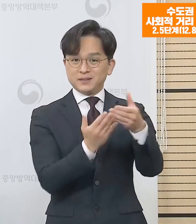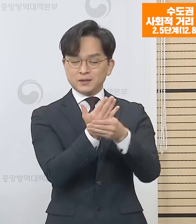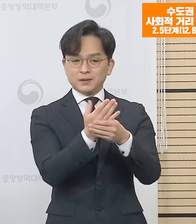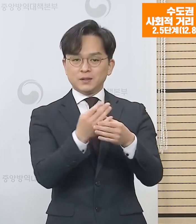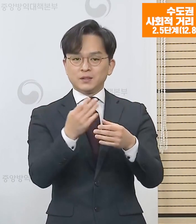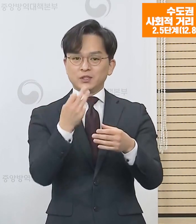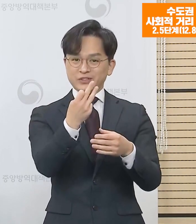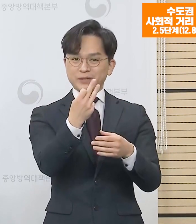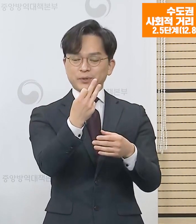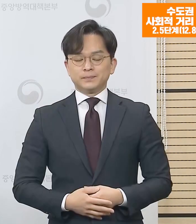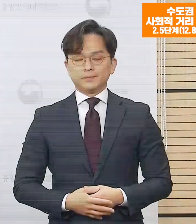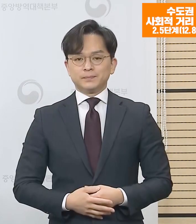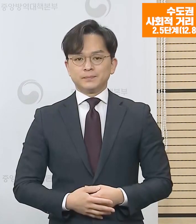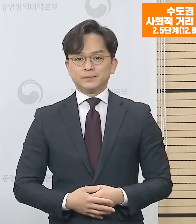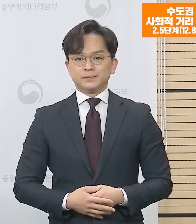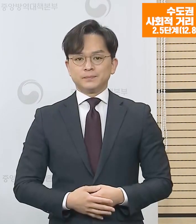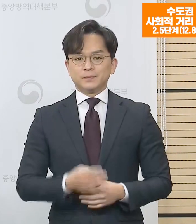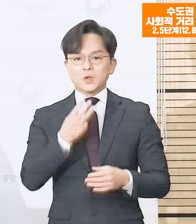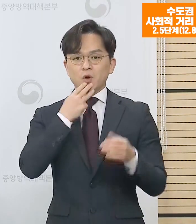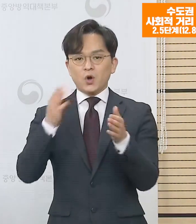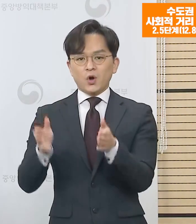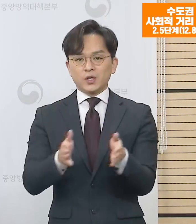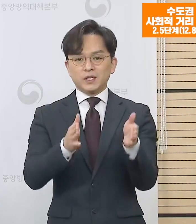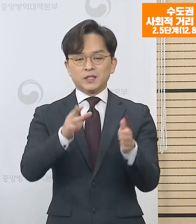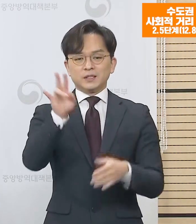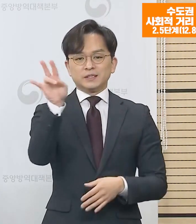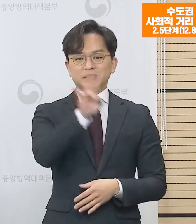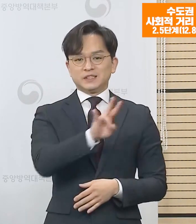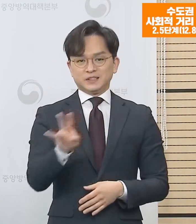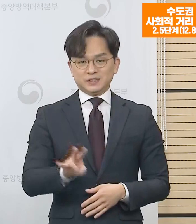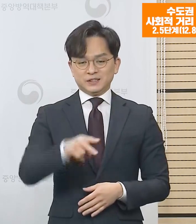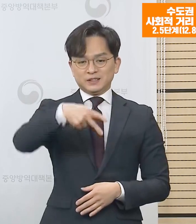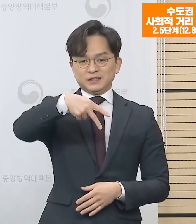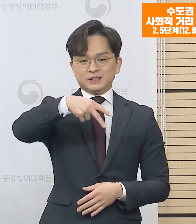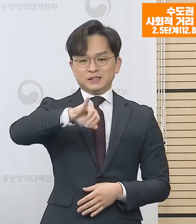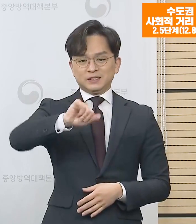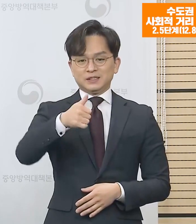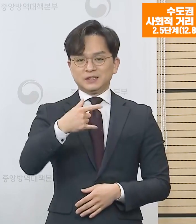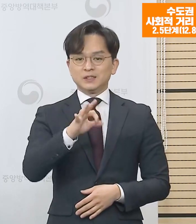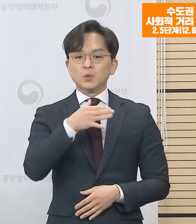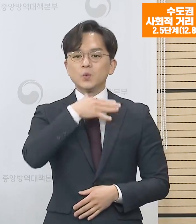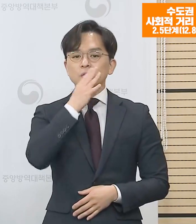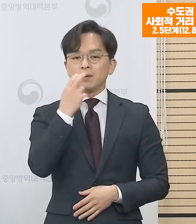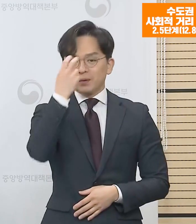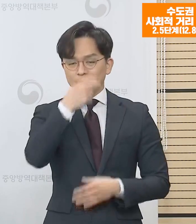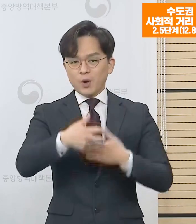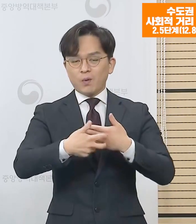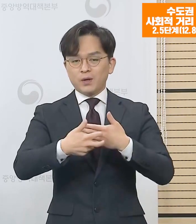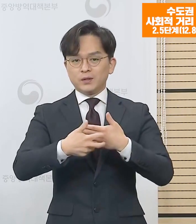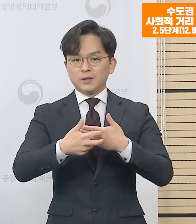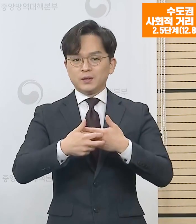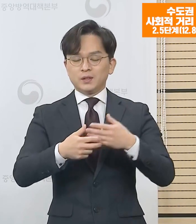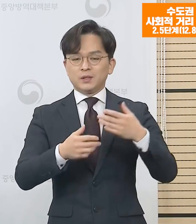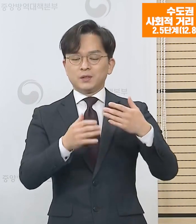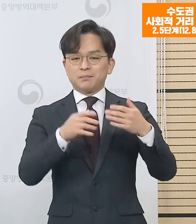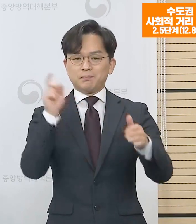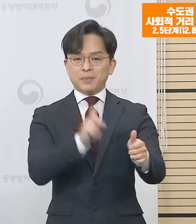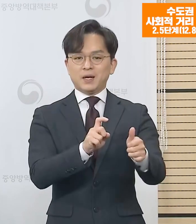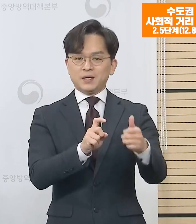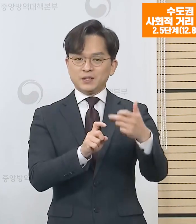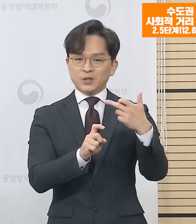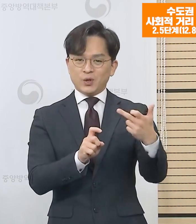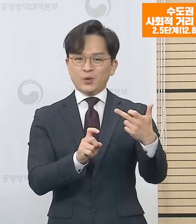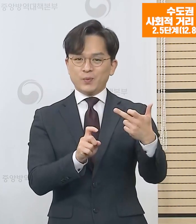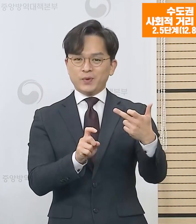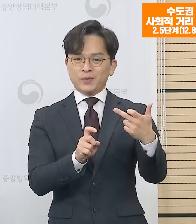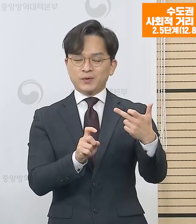13명이 확진되었고 경기 시흥시에 있는 요양원과 관련하여 17명이 추가로 확진되어 현재까지는 총